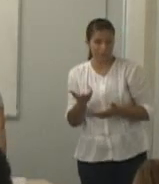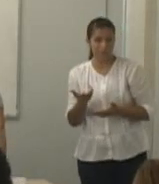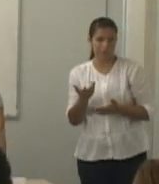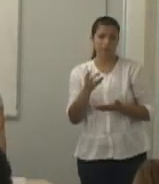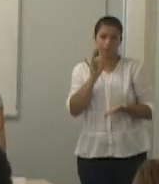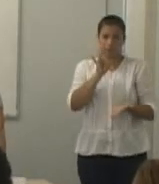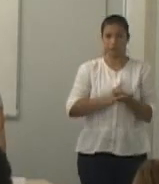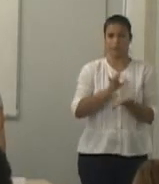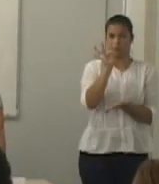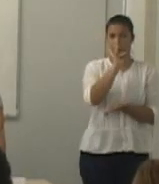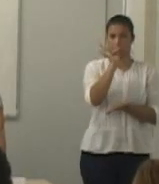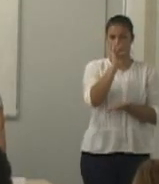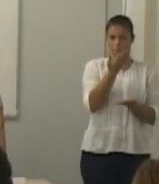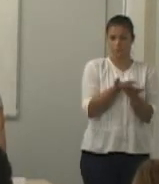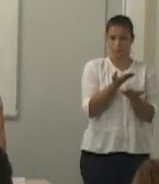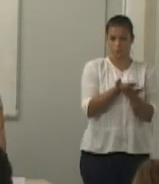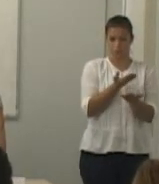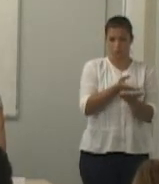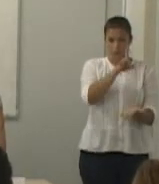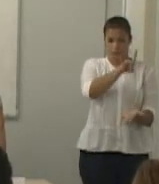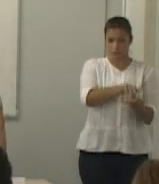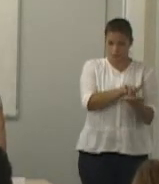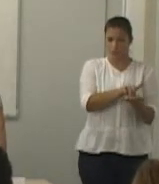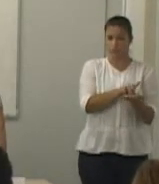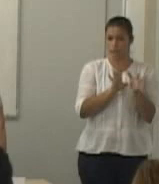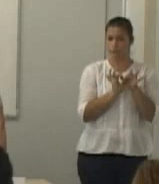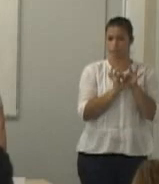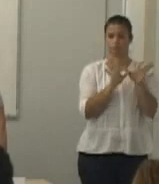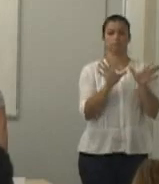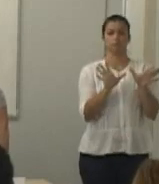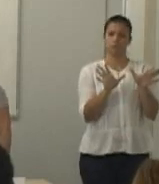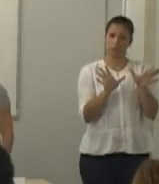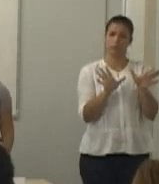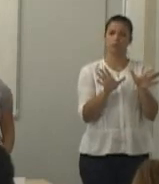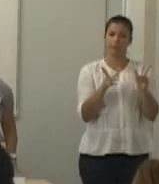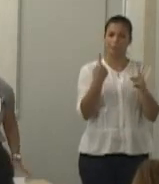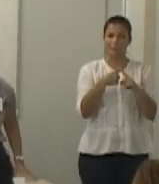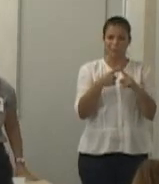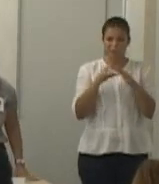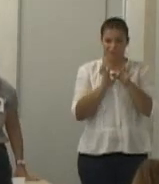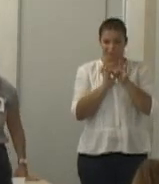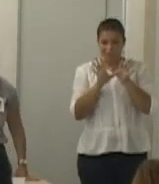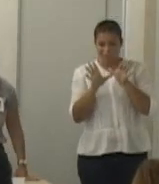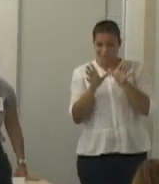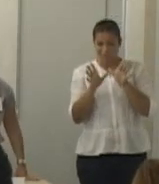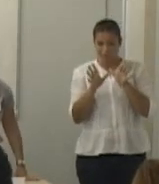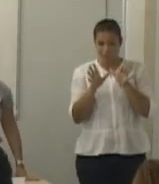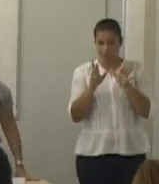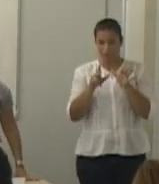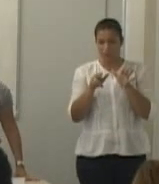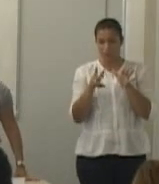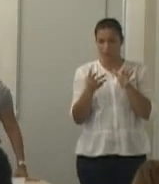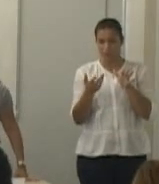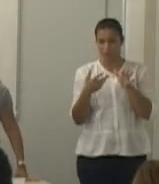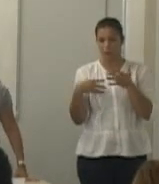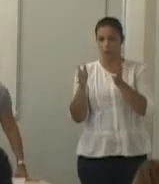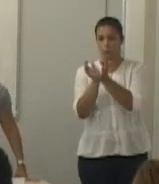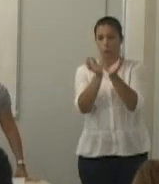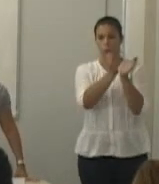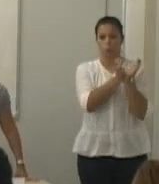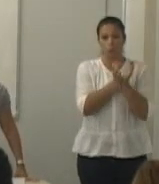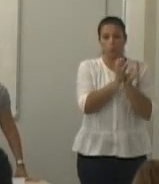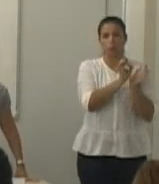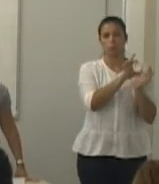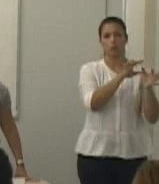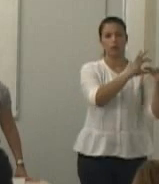uma universidade verdadeiramente autônoma porque a autonomia não pode ser autonomia de determinados grupos tem